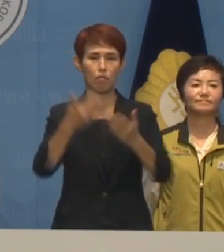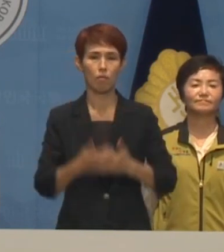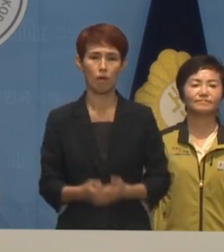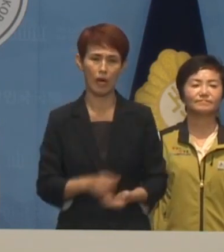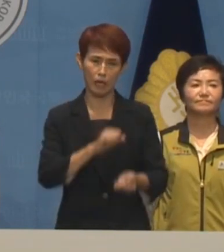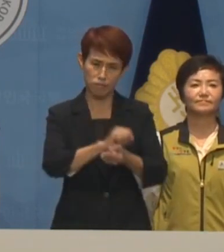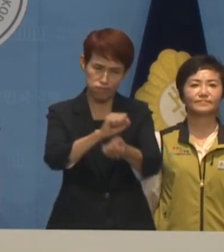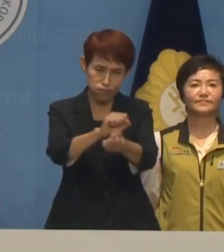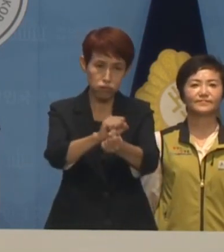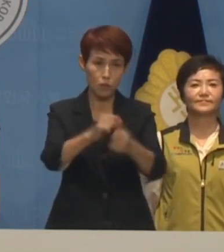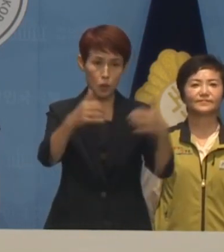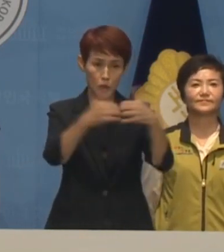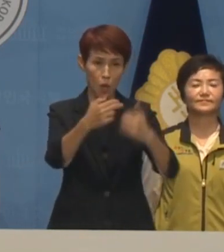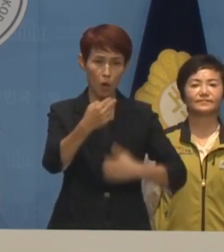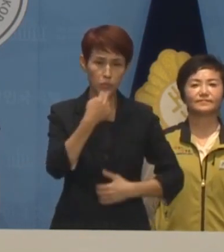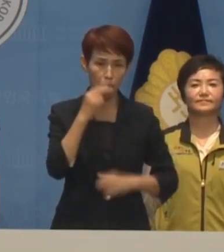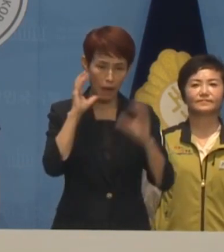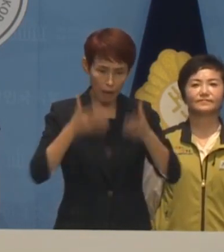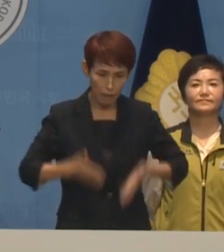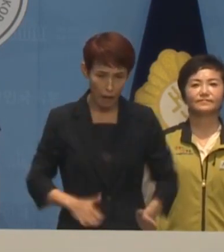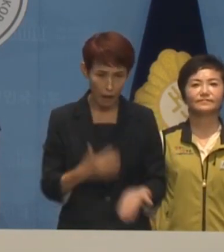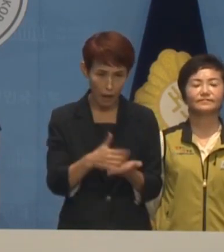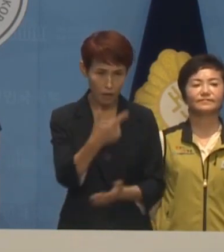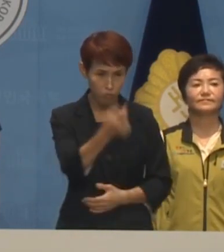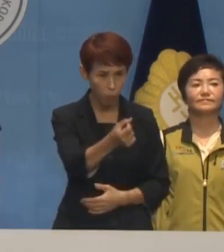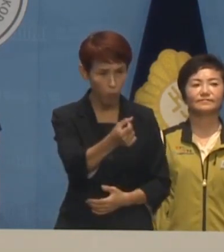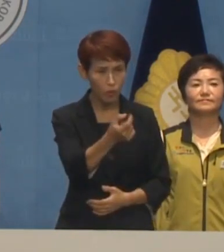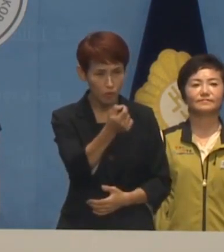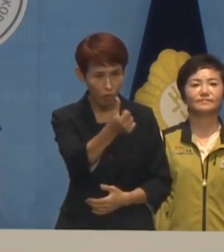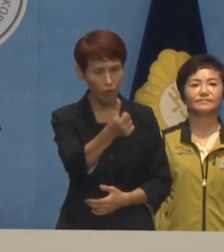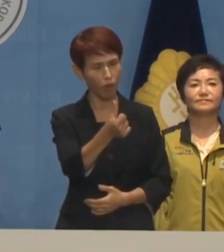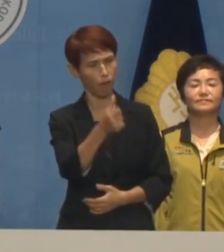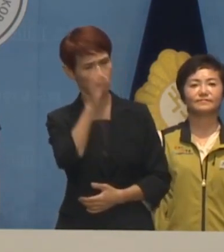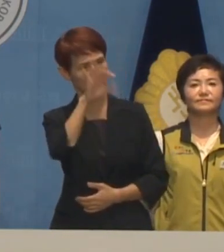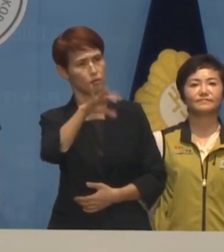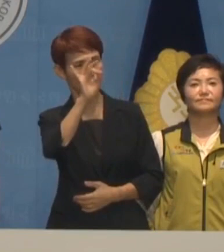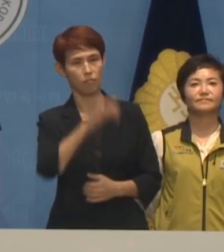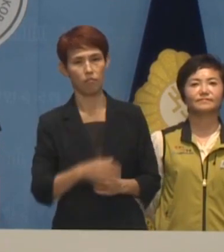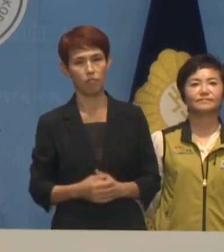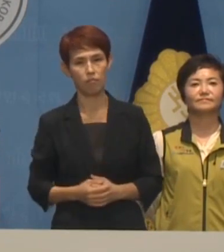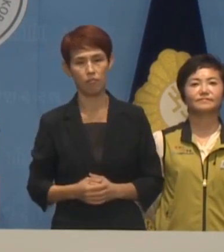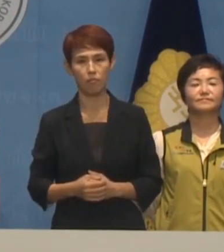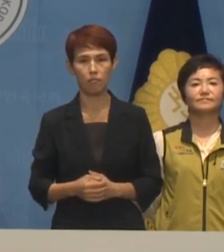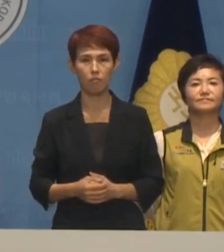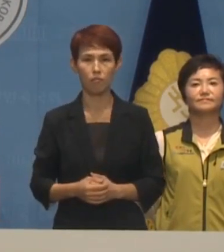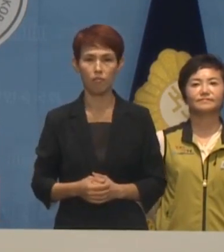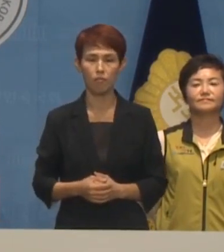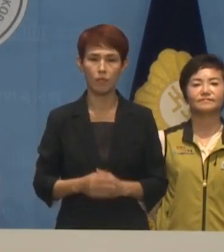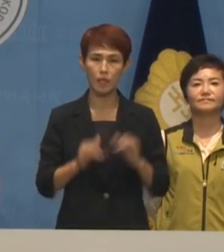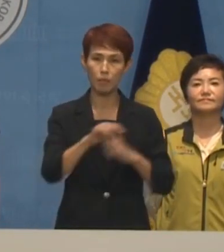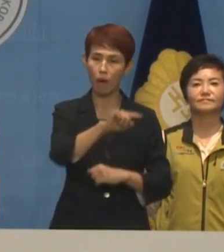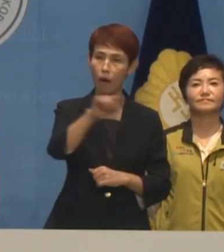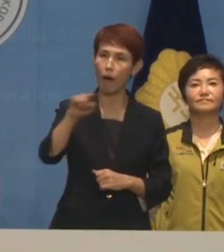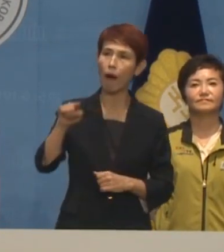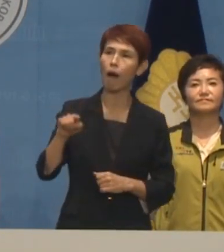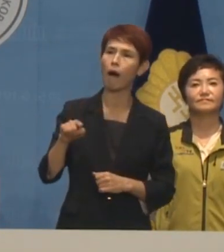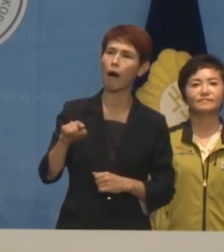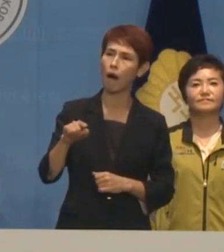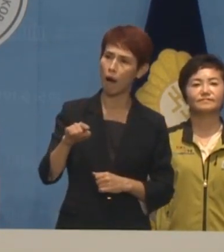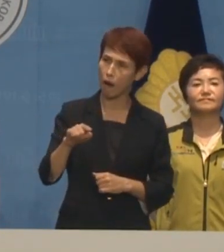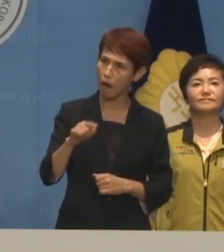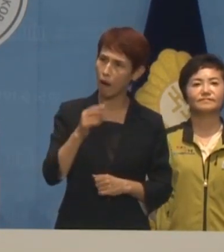전염병이나 전쟁 없이 이렇게 낮은 출산율을 처음 본다고도 말했습니다. 이 장면이 사람들 사이에서